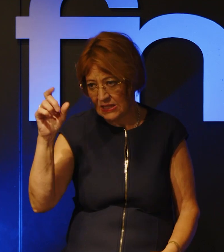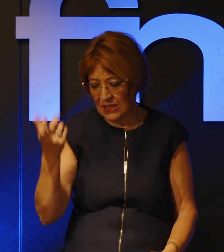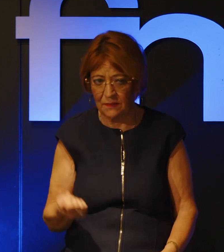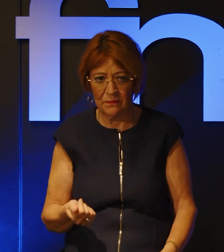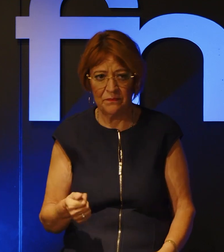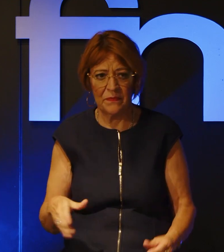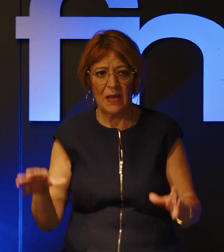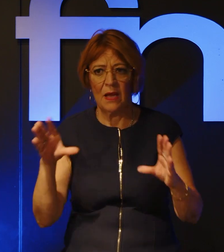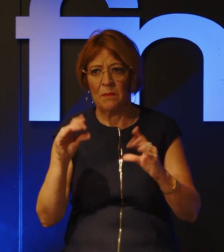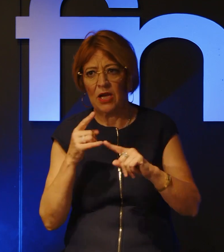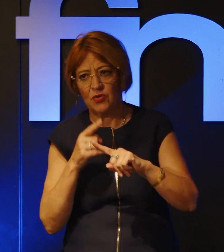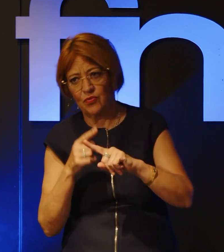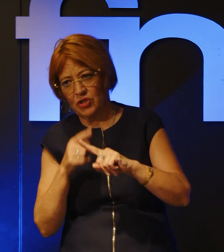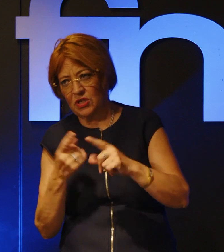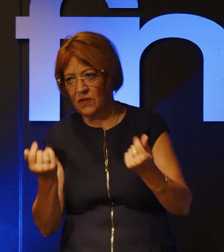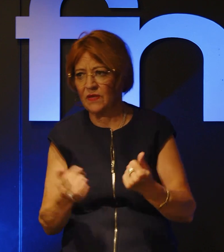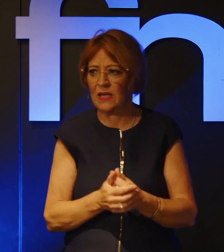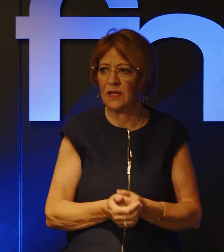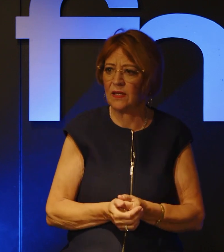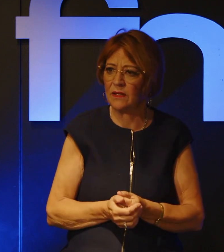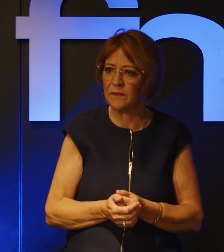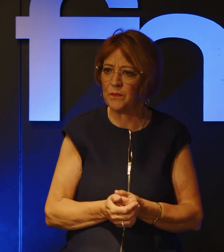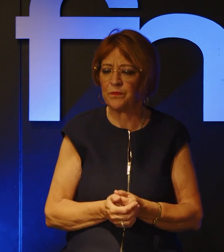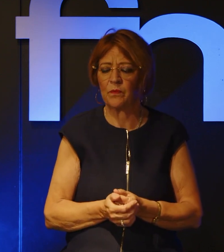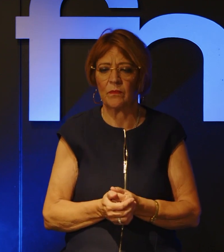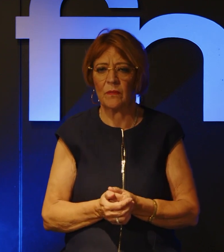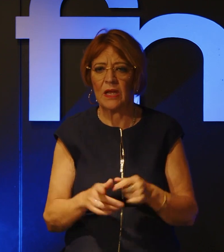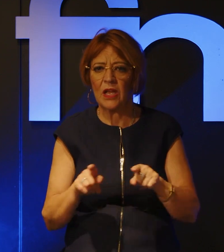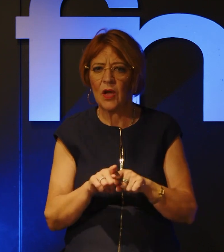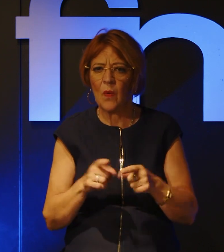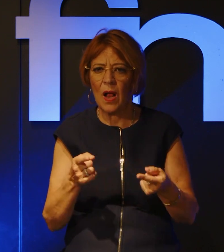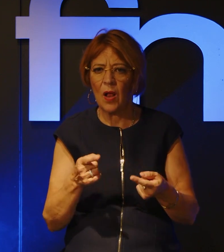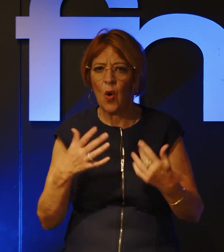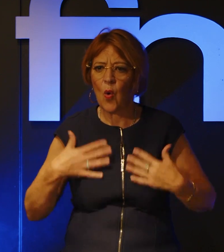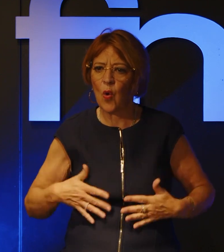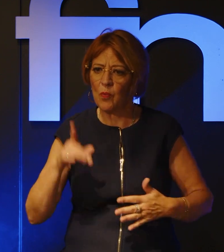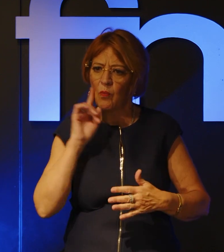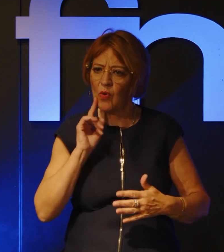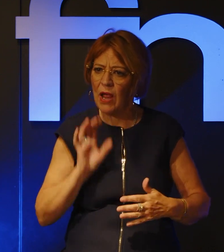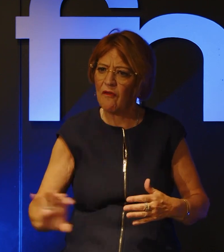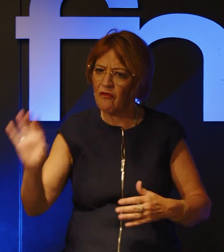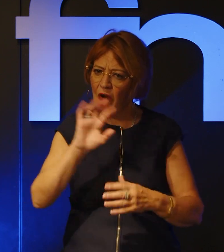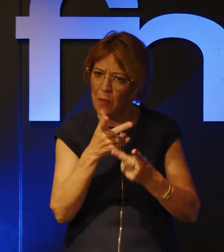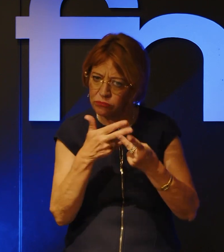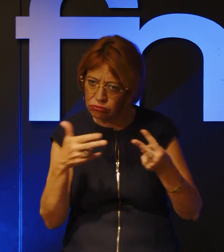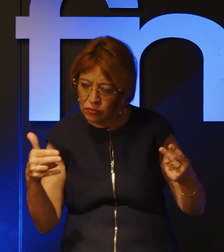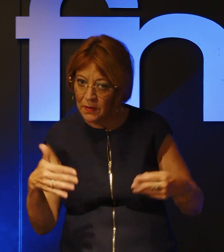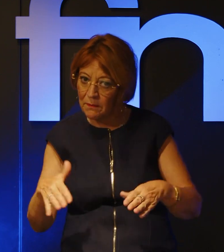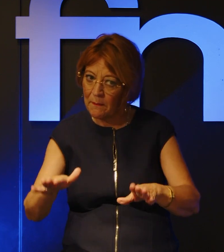de positividade h a representação do corpo da mulher de diferentes formas no